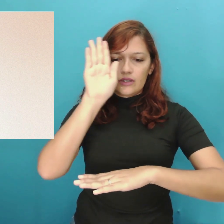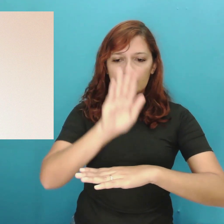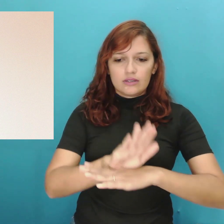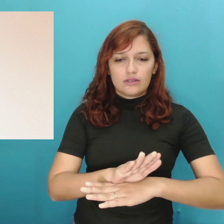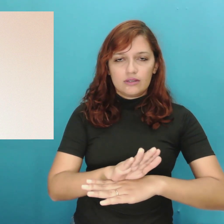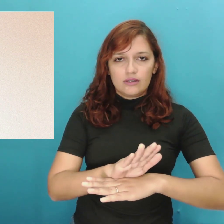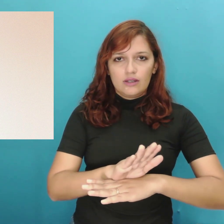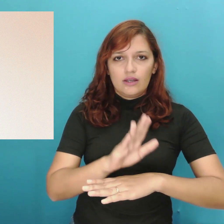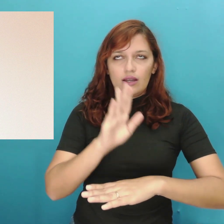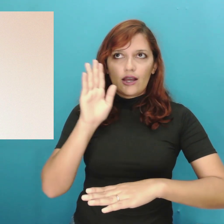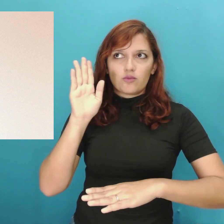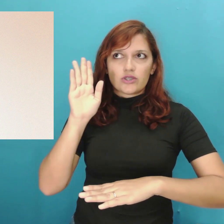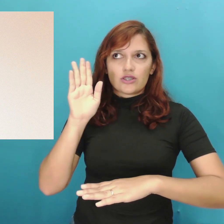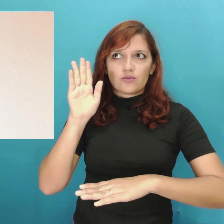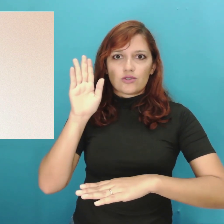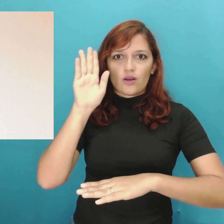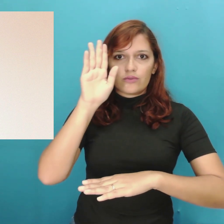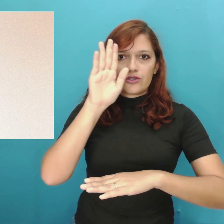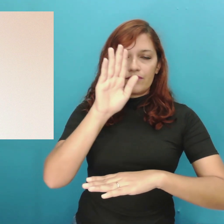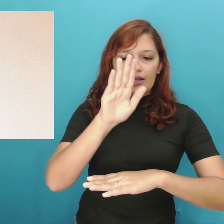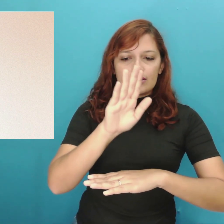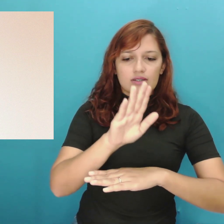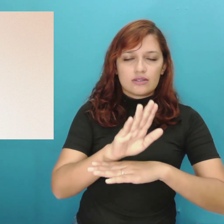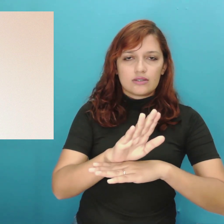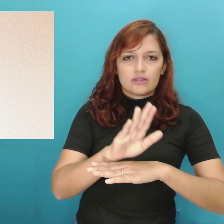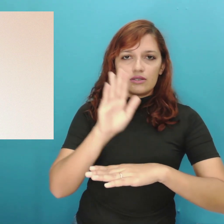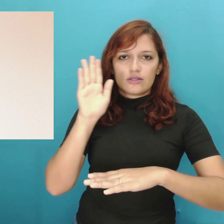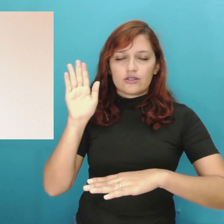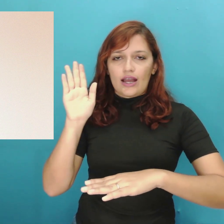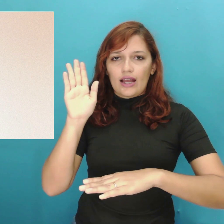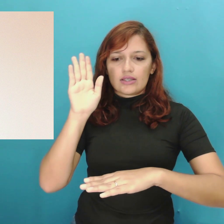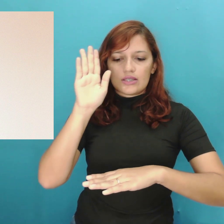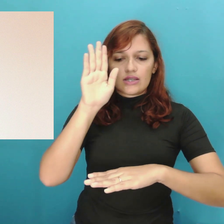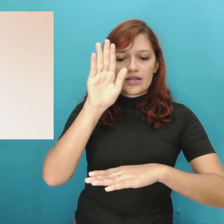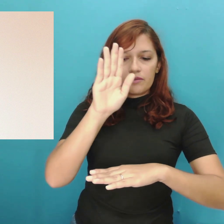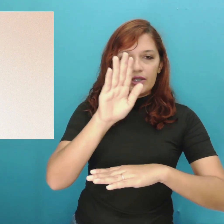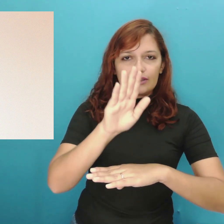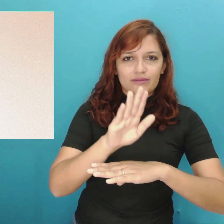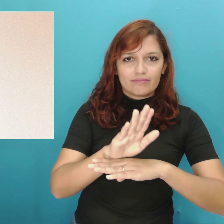e é como se o sol estivesse já se encaminhando.